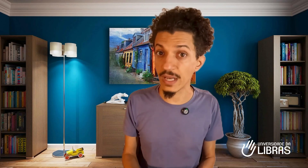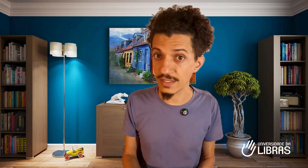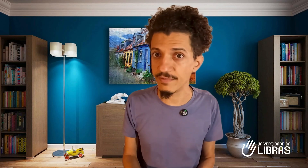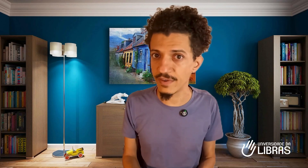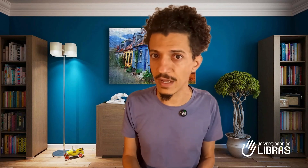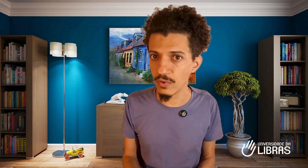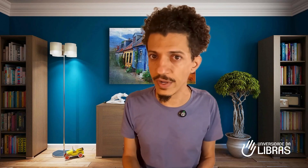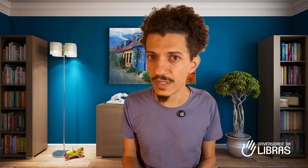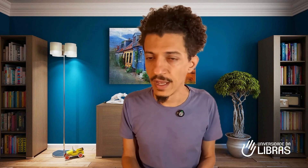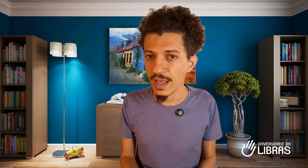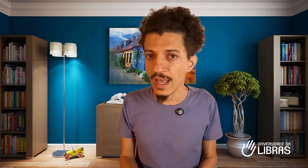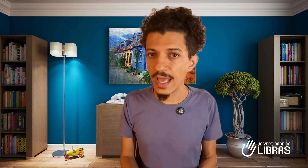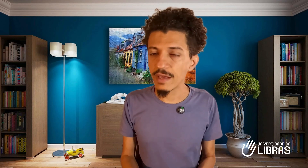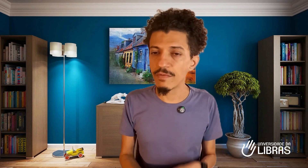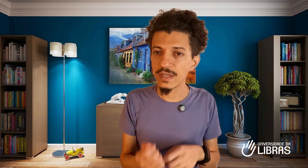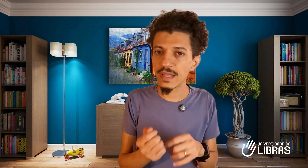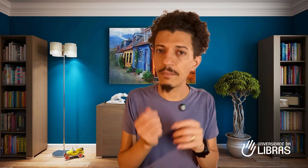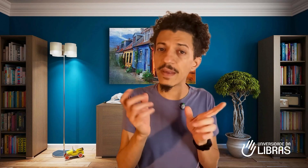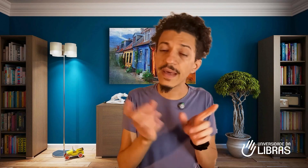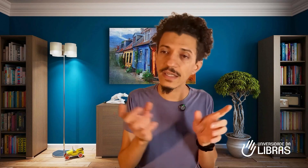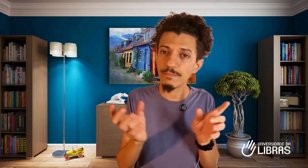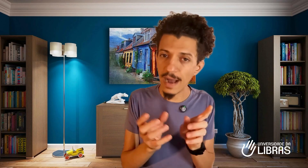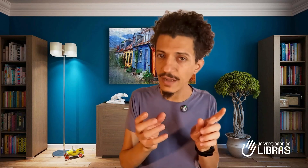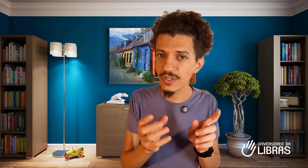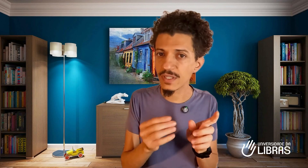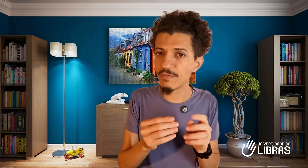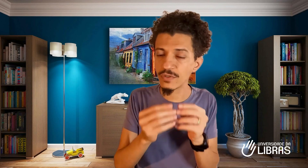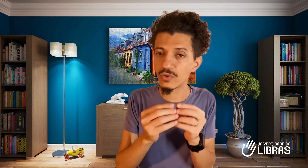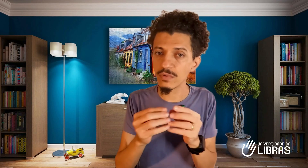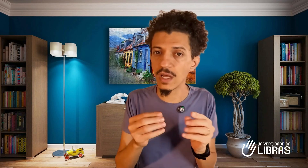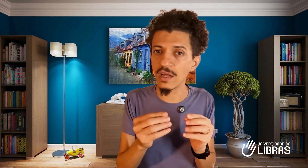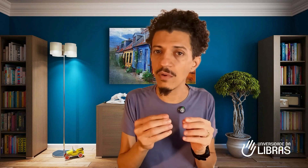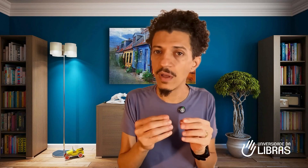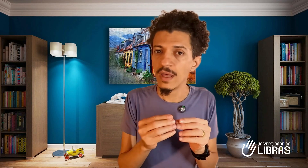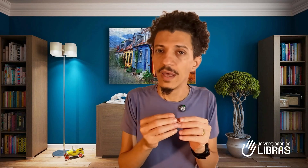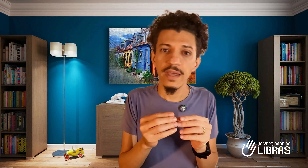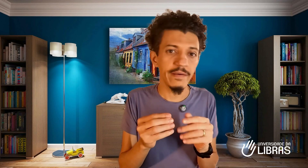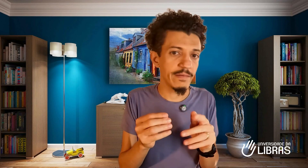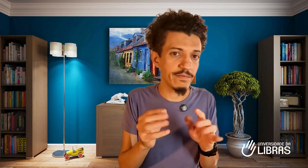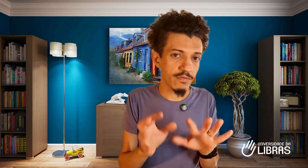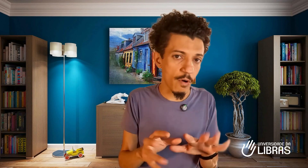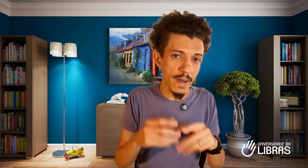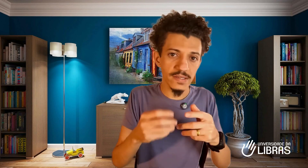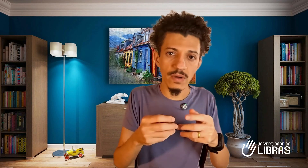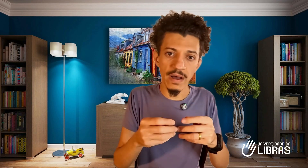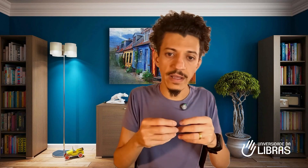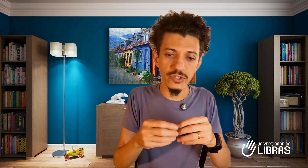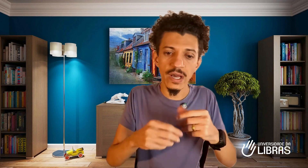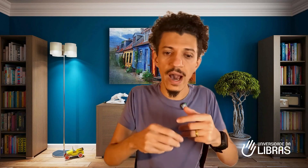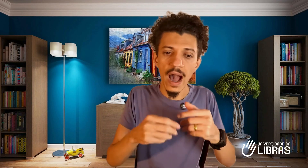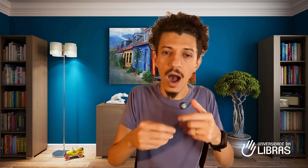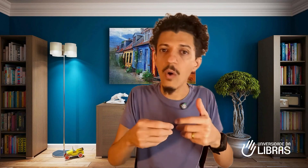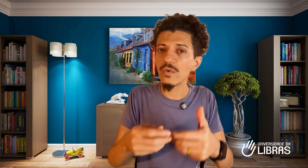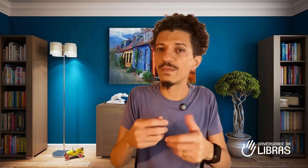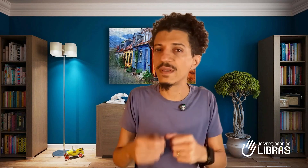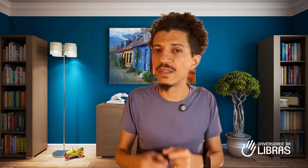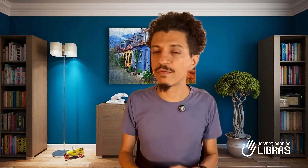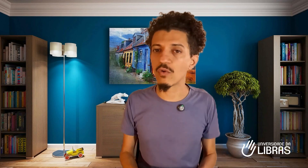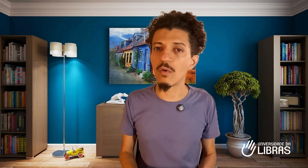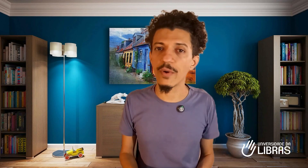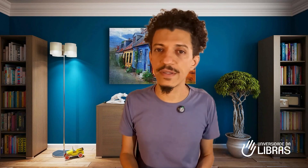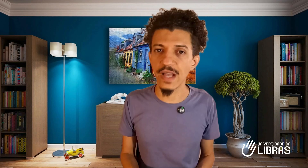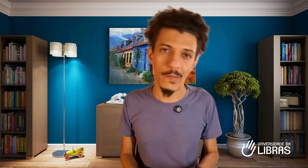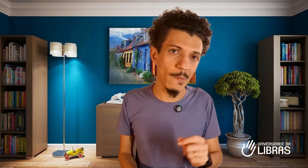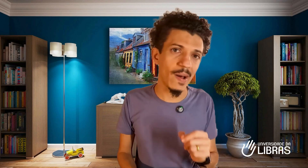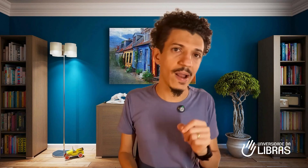aspectos de classificadores em que você tem pequenas partes que vão se juntando e começam a indicar algo específico,